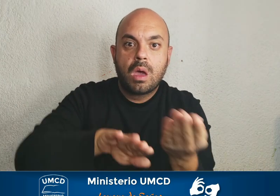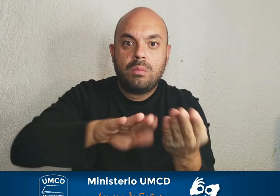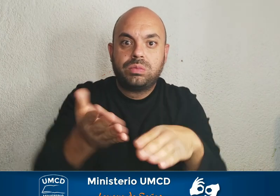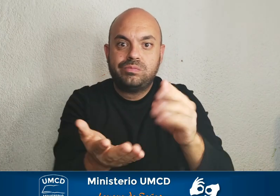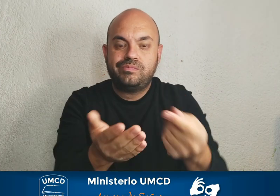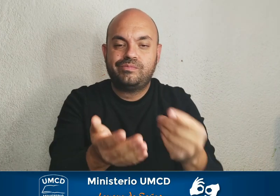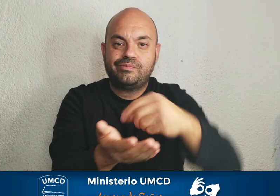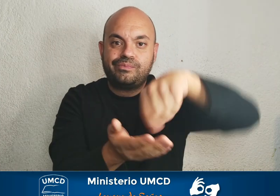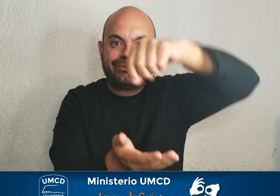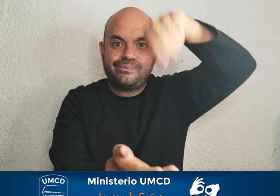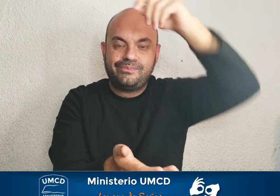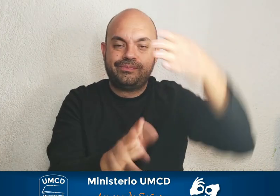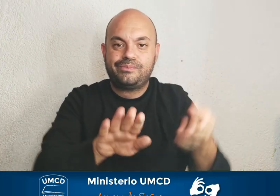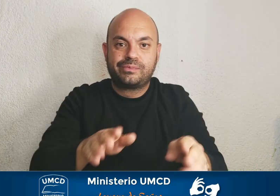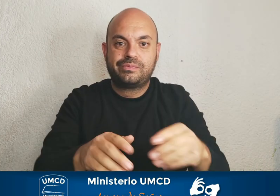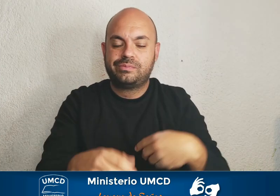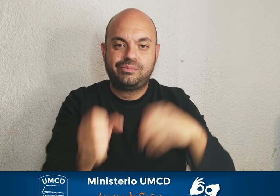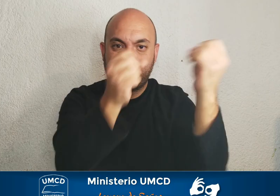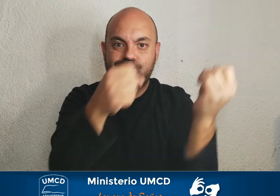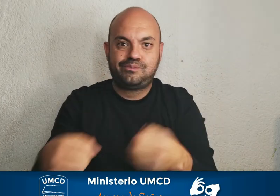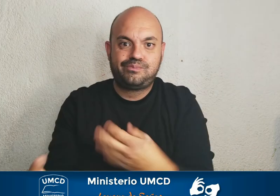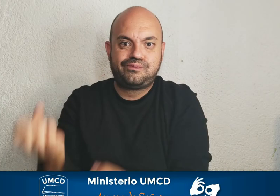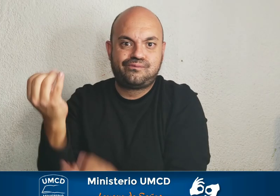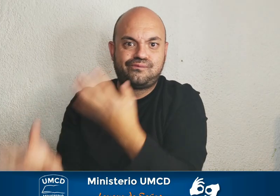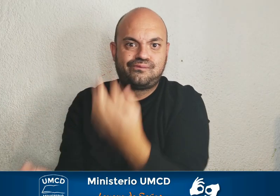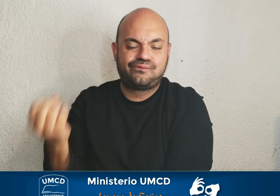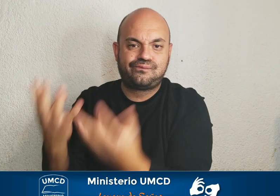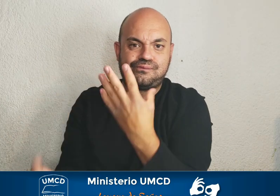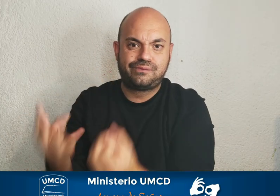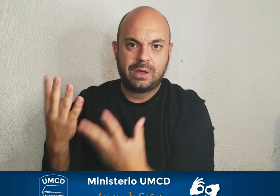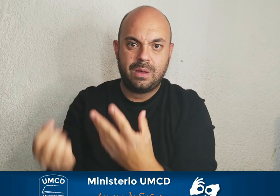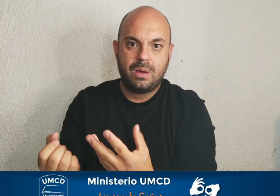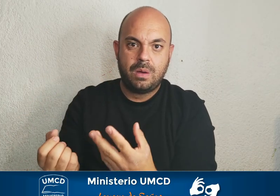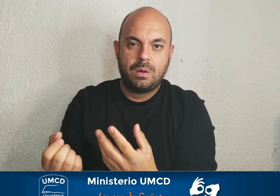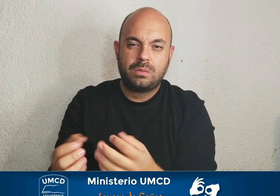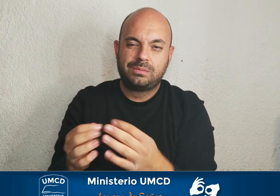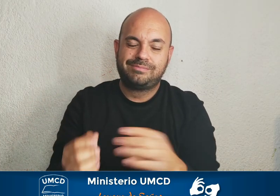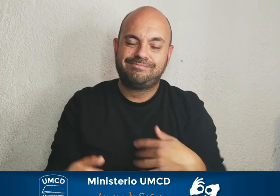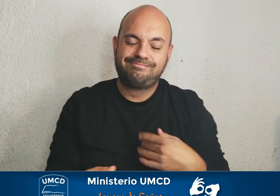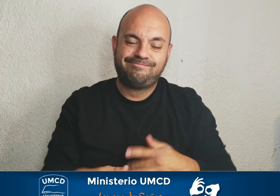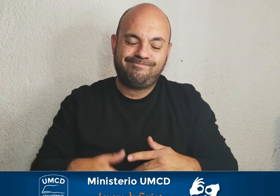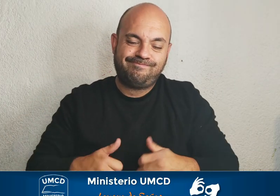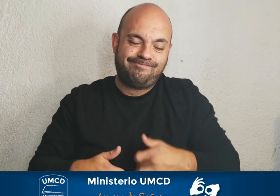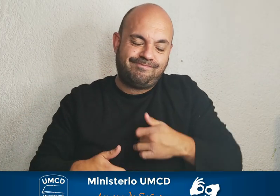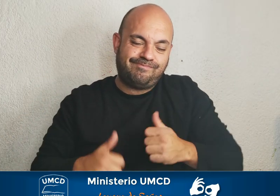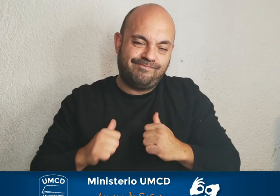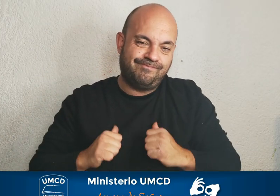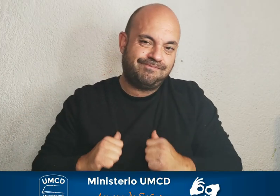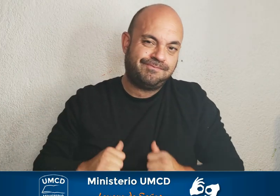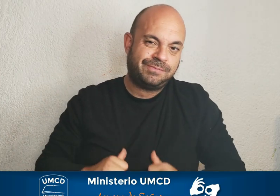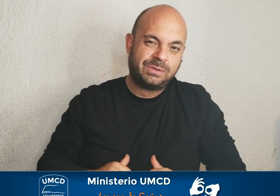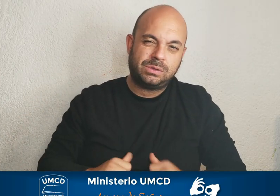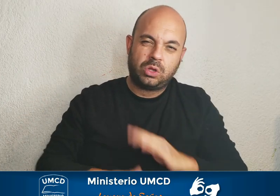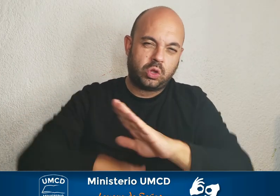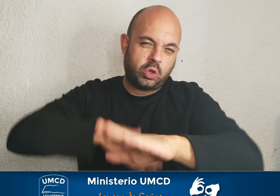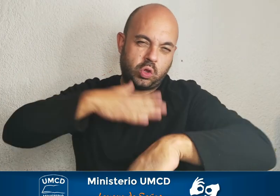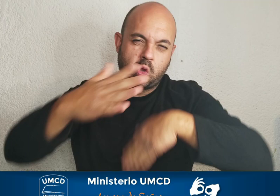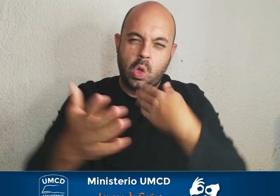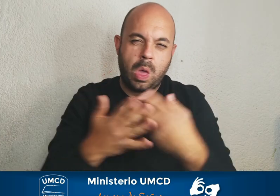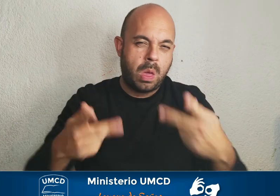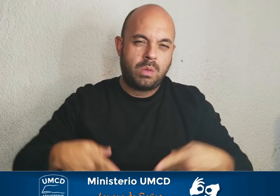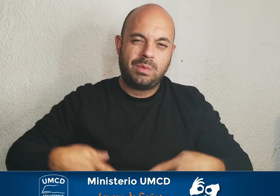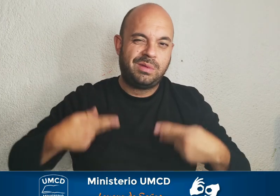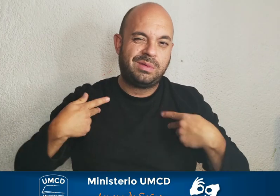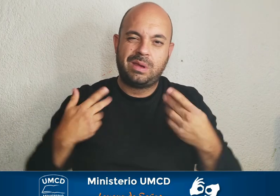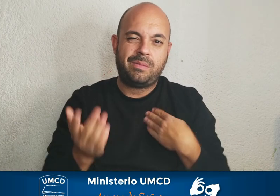sería lo más triste es de que desperdiciar todas nuestras vidas, nuestros recursos, todos nuestros talentos y dones